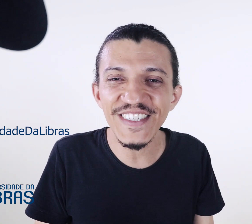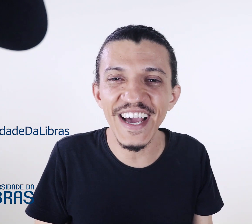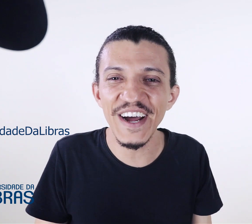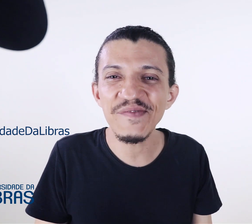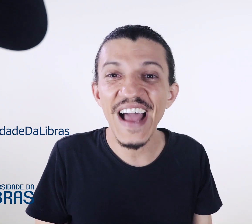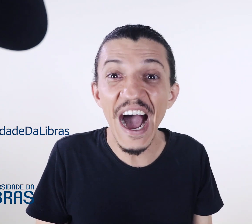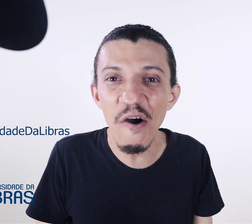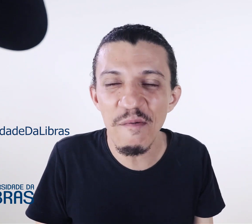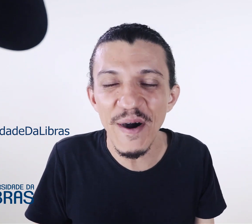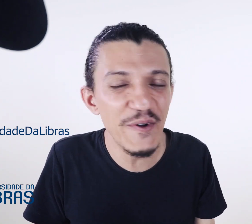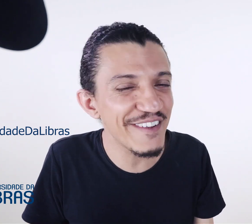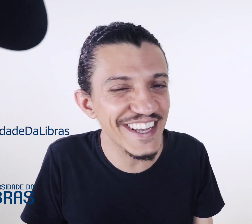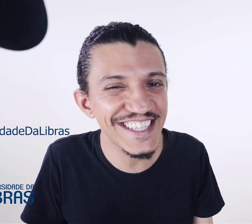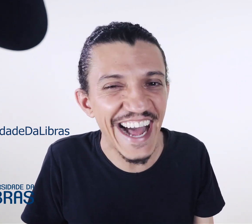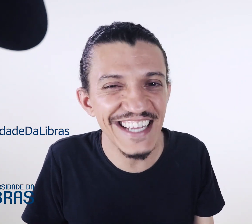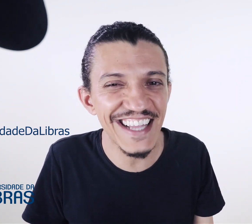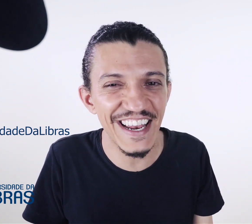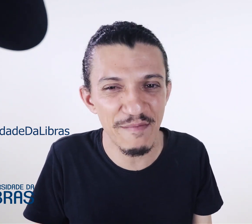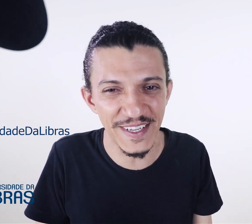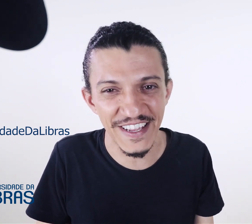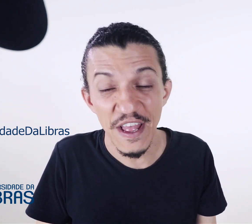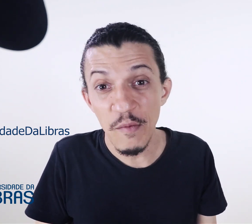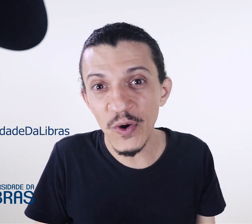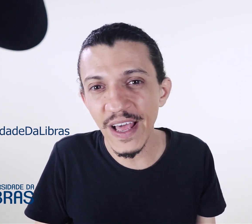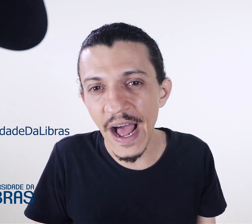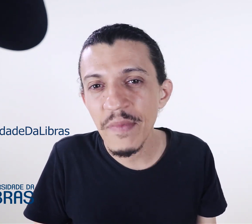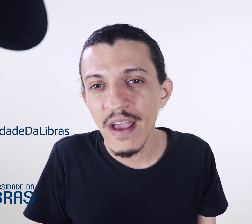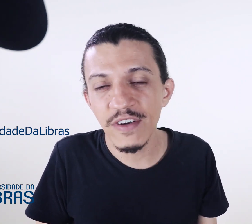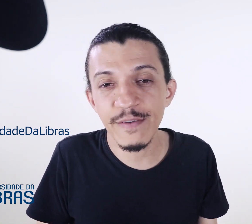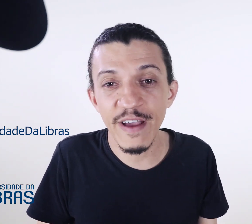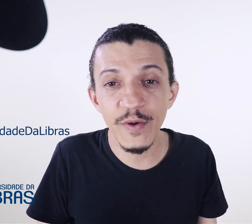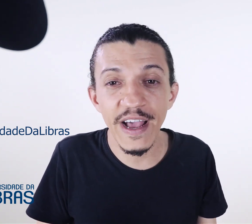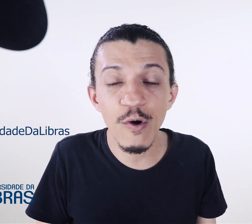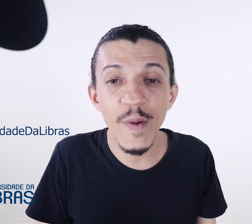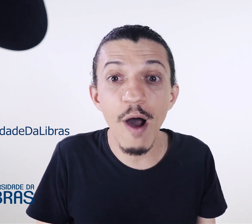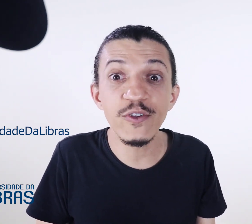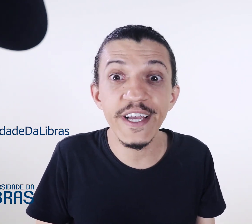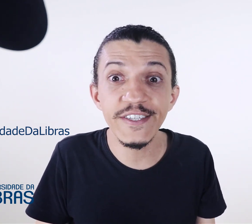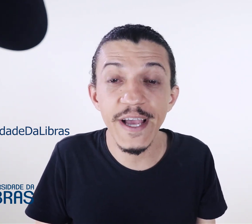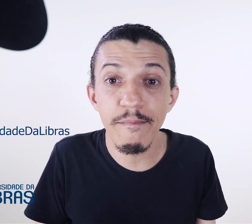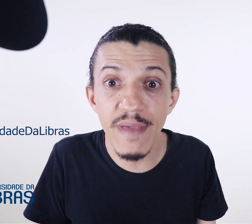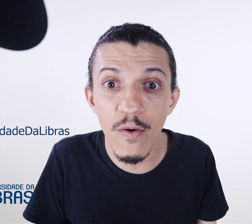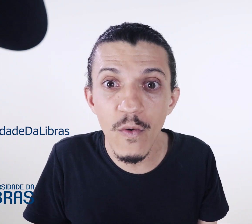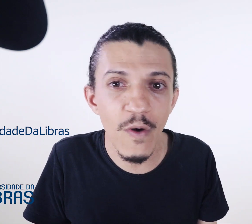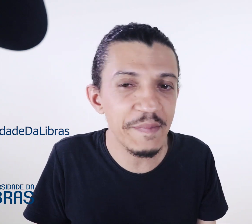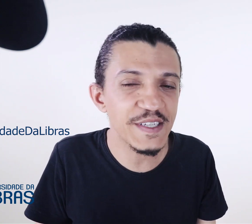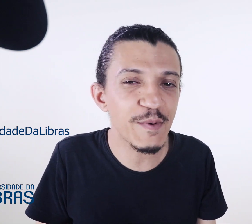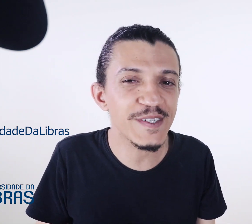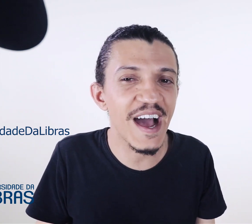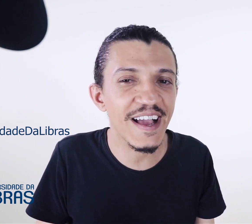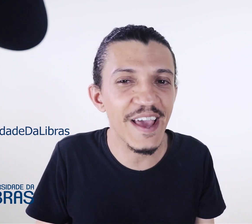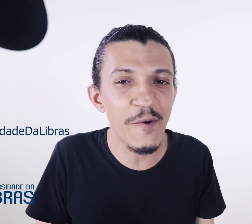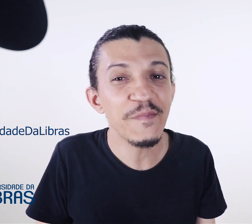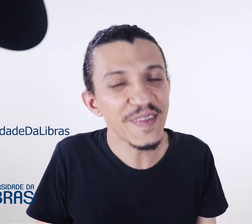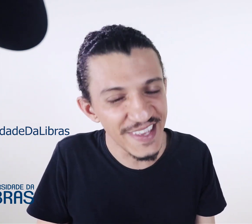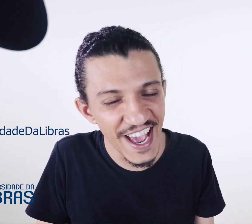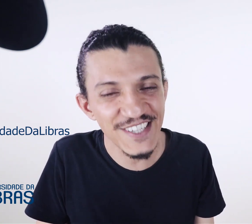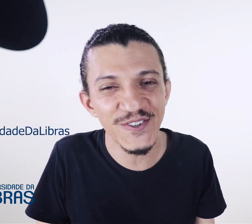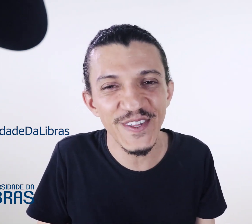Instagram, @Universidade da Libras, porque lá você vai poder acompanhar o dia a dia meu com a minha esposa Raquel, que é surda.